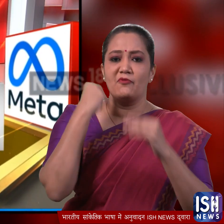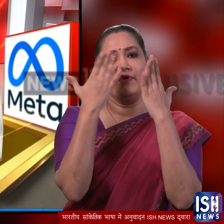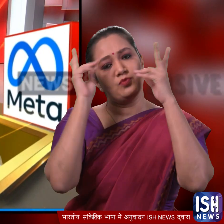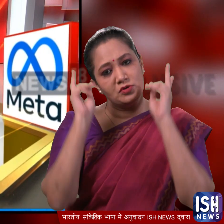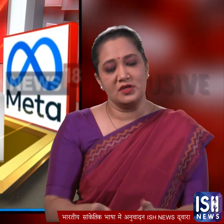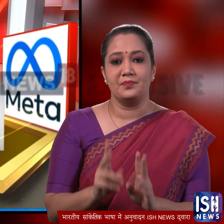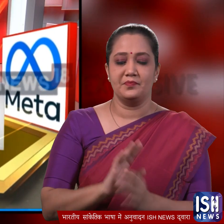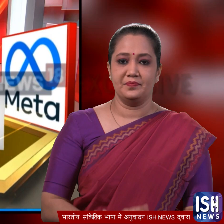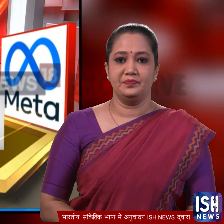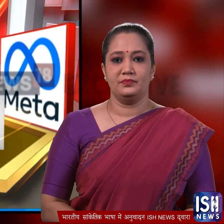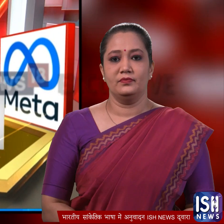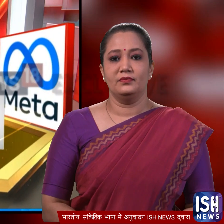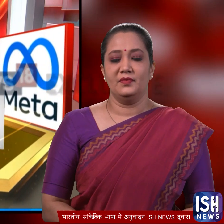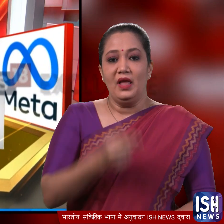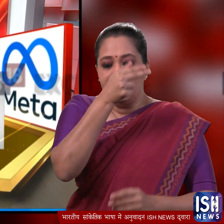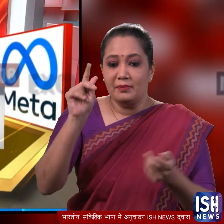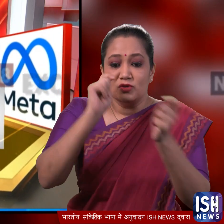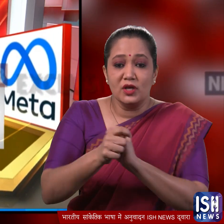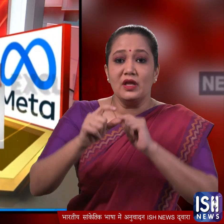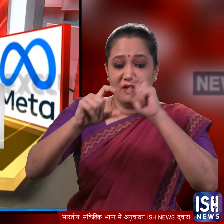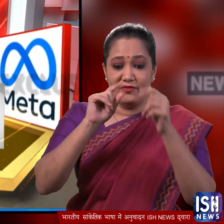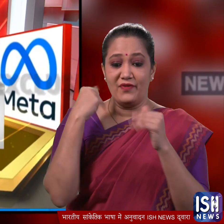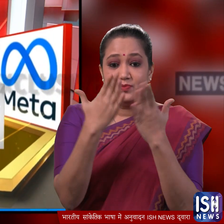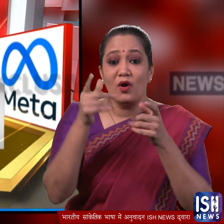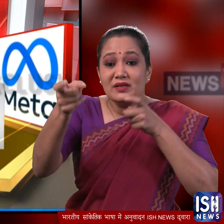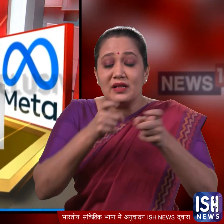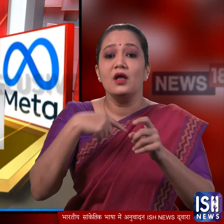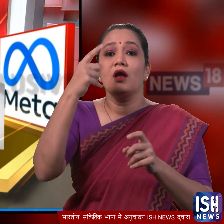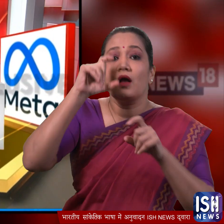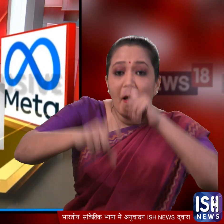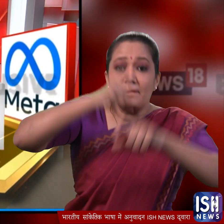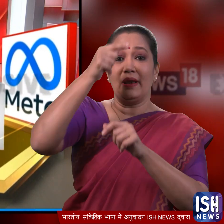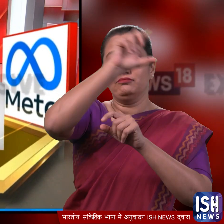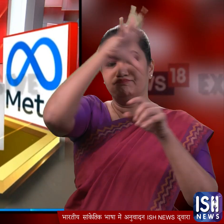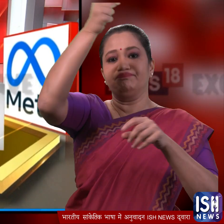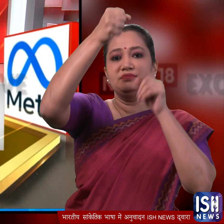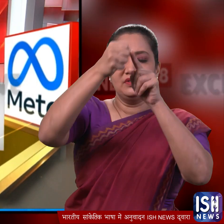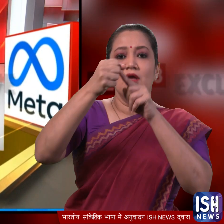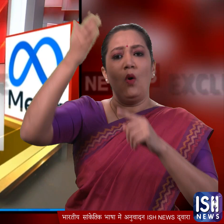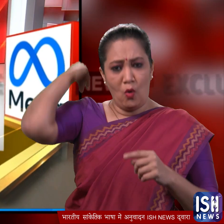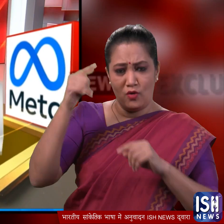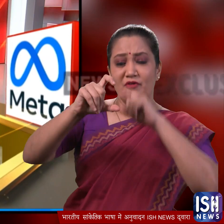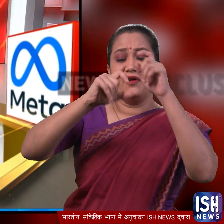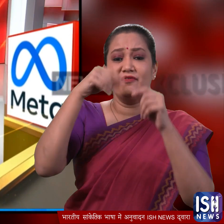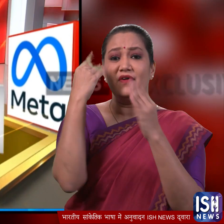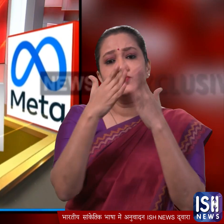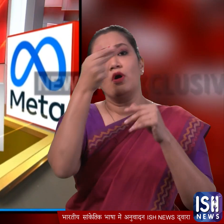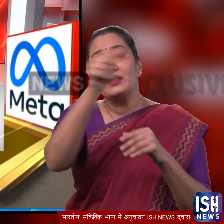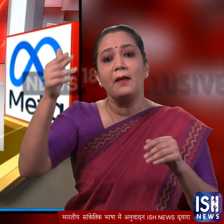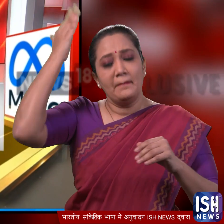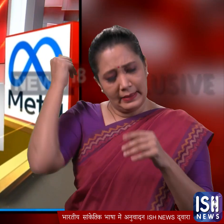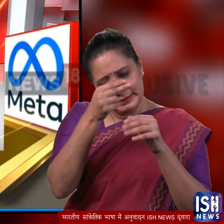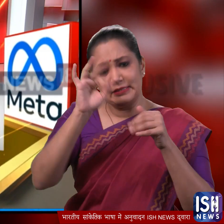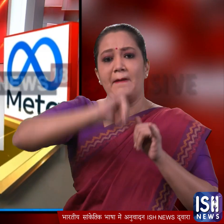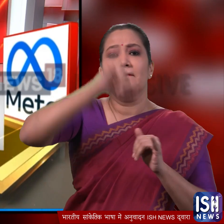भी फेसबुक के नाम से ही जानी जाएगी। नाम बदला गया है फेसबुक को चलाने वाली कंपनी का। असल में पहले फेसबुक को चलाने वाली कंपनी का